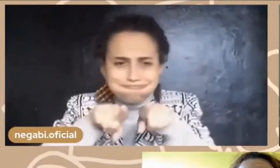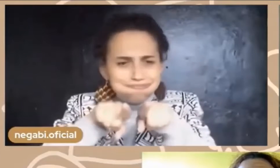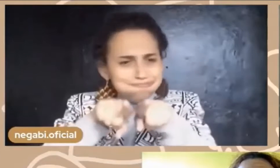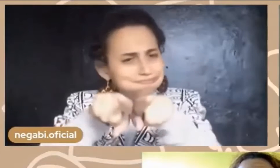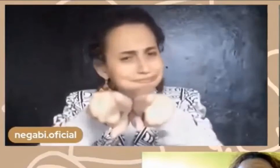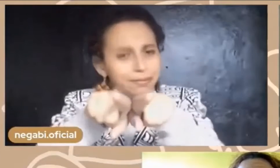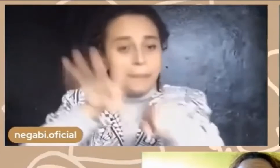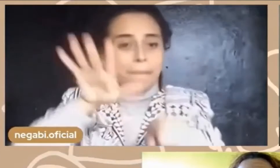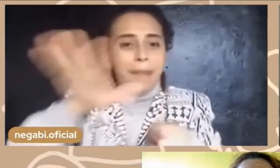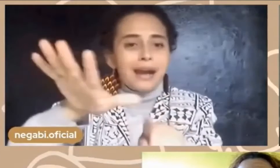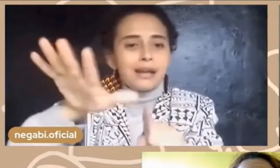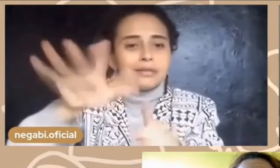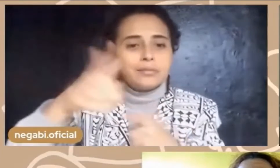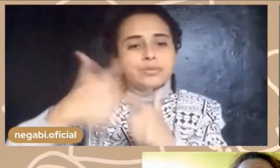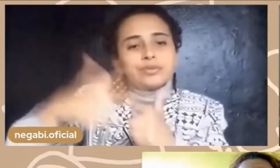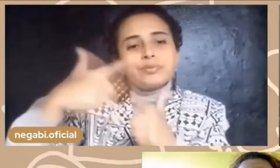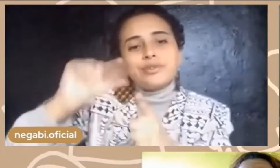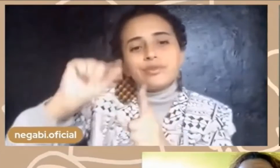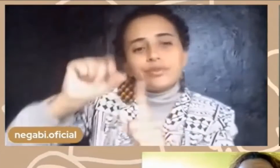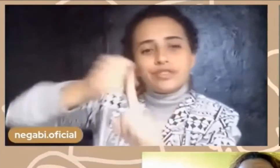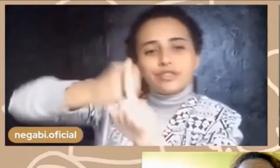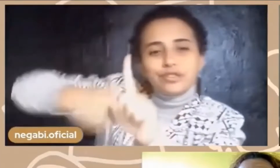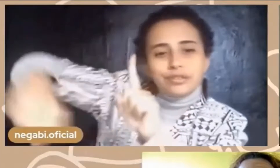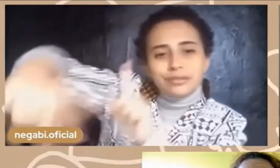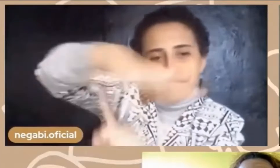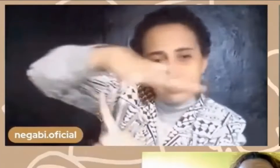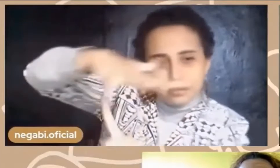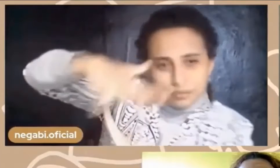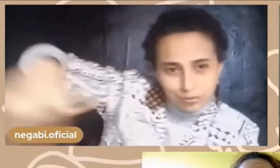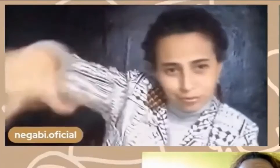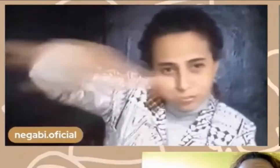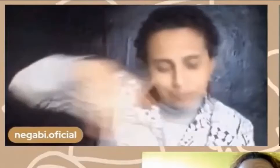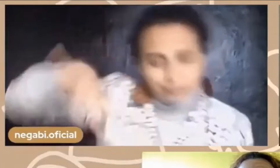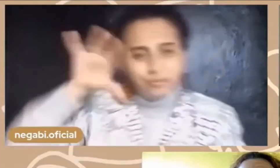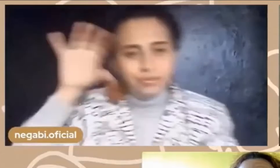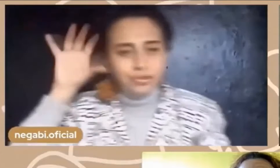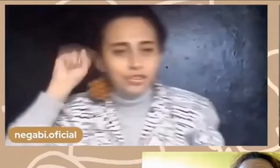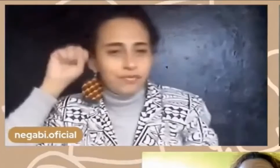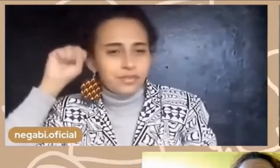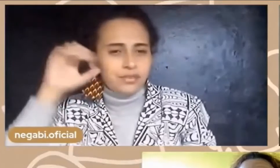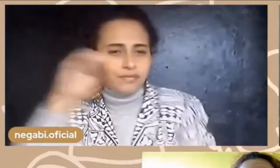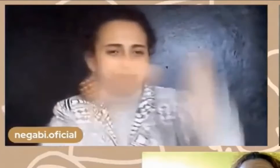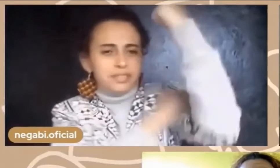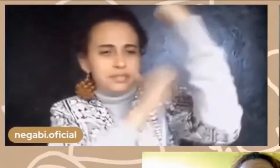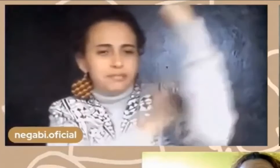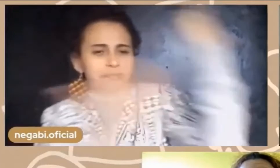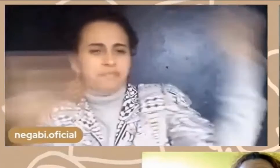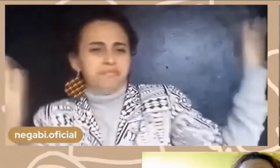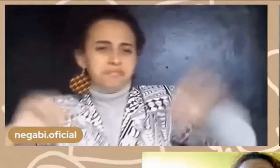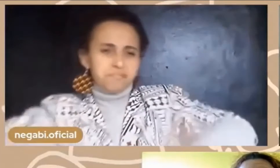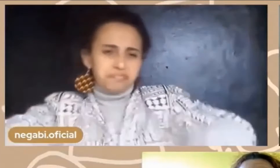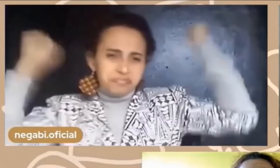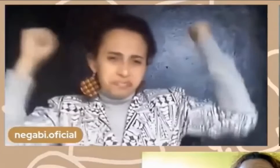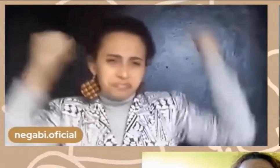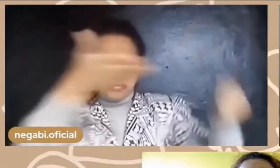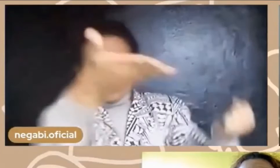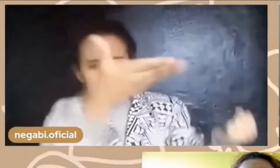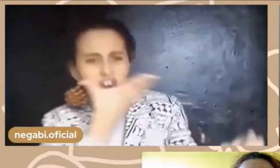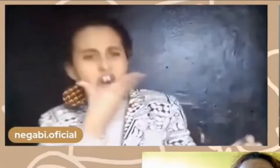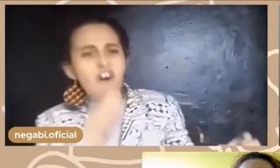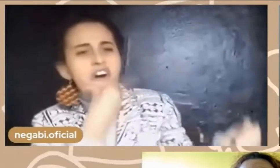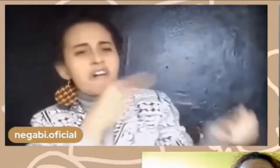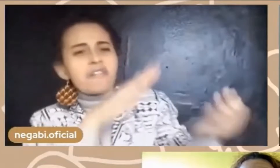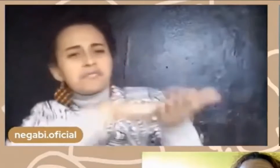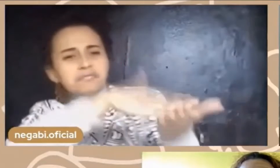muito natural e o intérprete conseguiu me acompanhar de forma tranquilamente, mas teve um problema. As pessoas que estavam ali, os